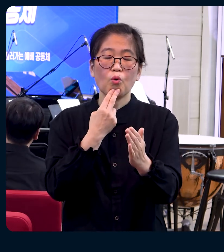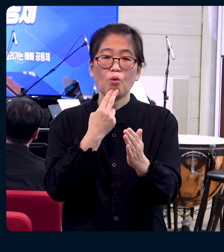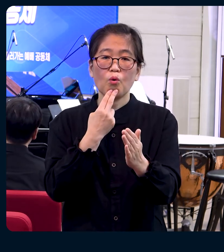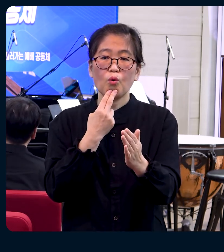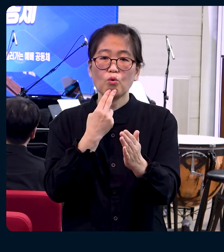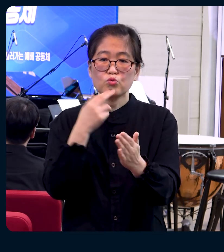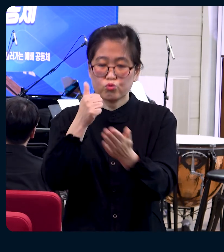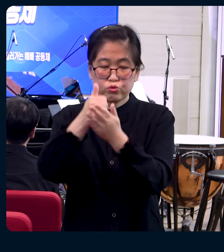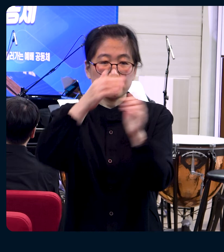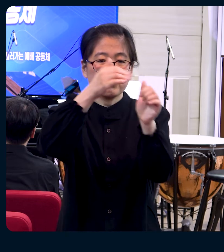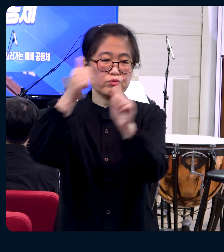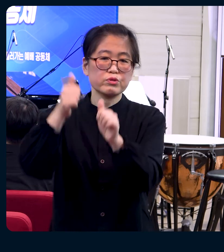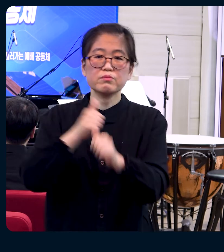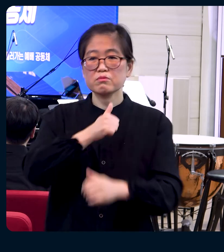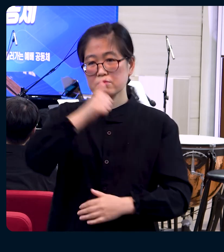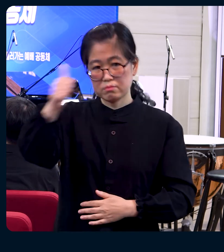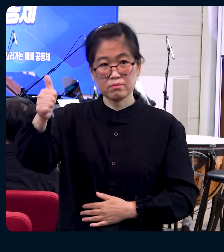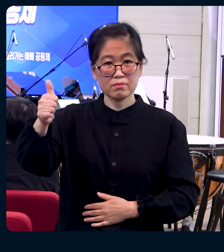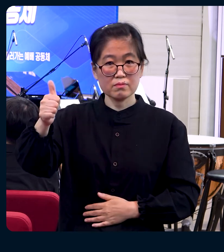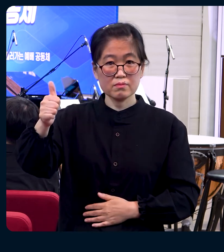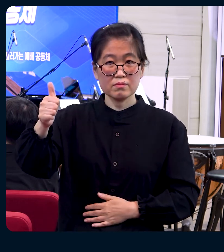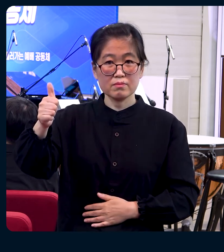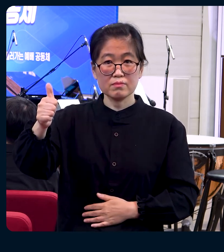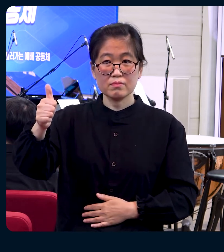그냥 주님이 부르시는 길로만 갔어요.